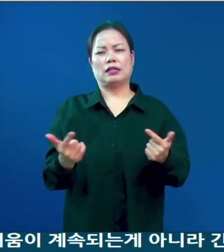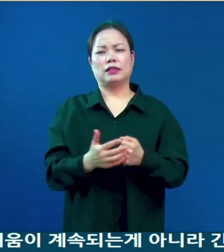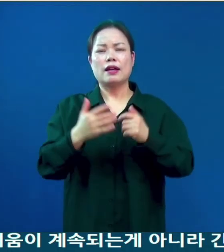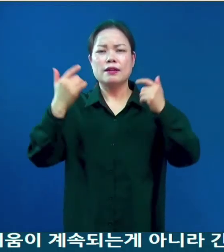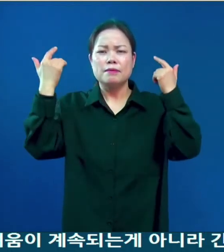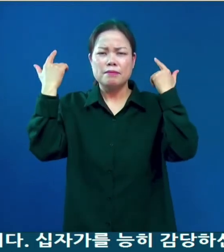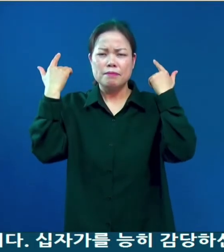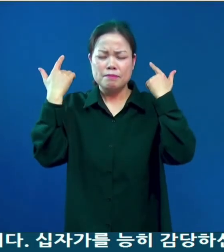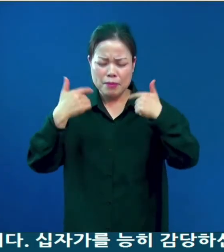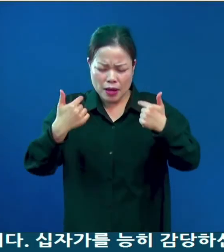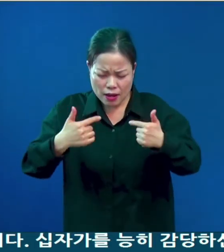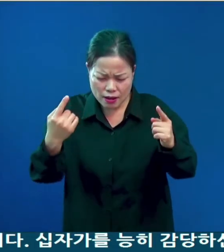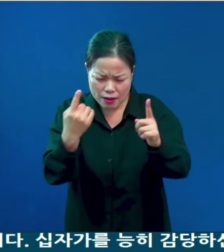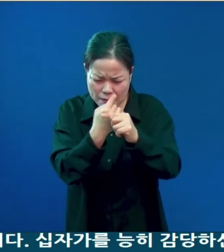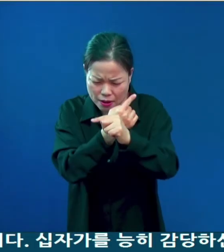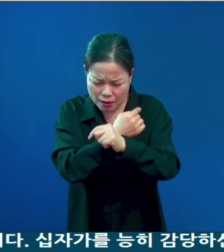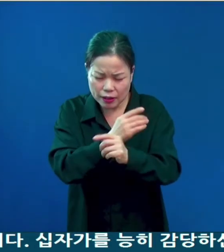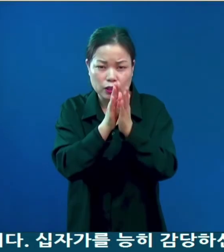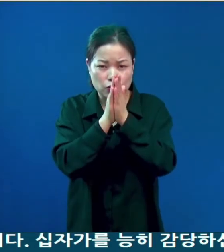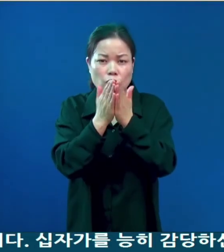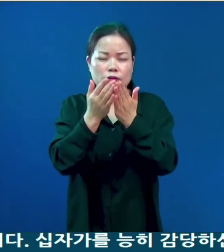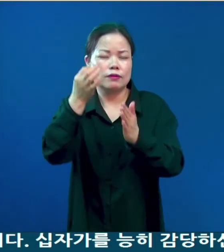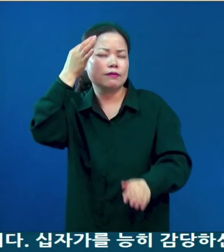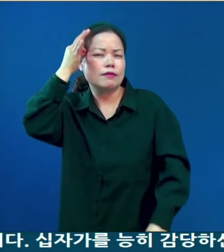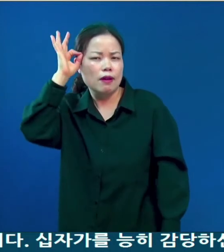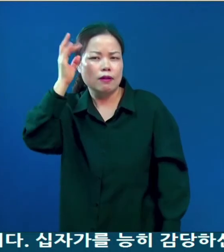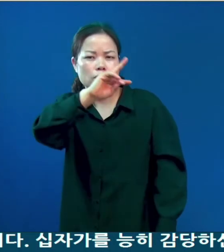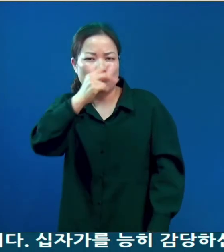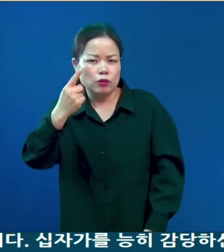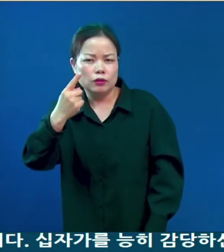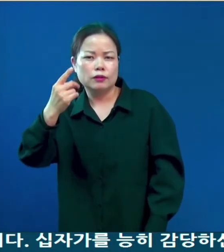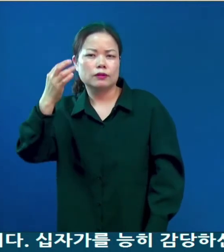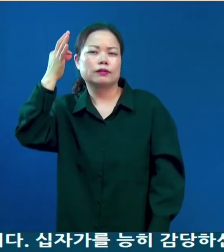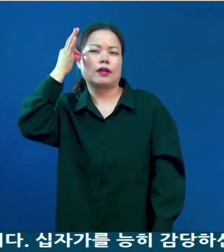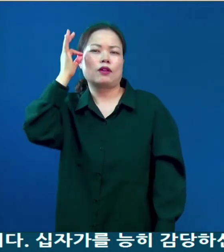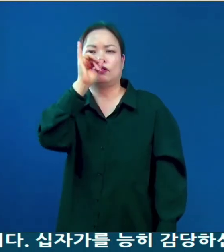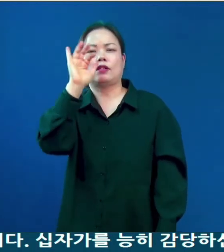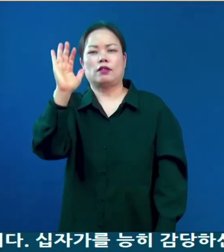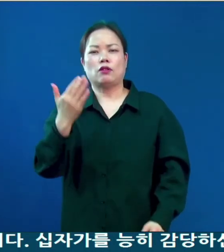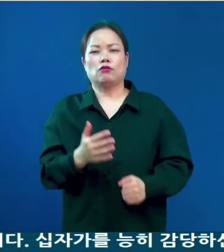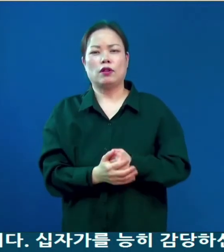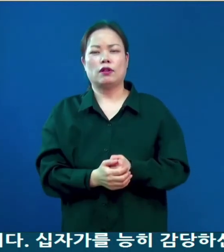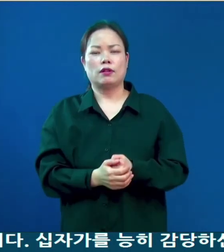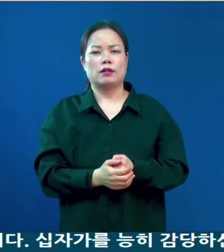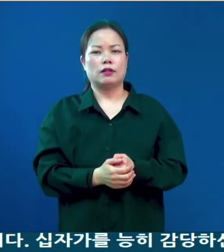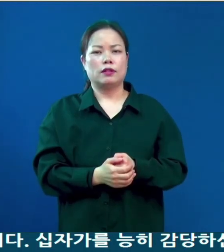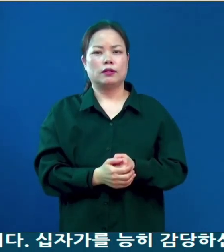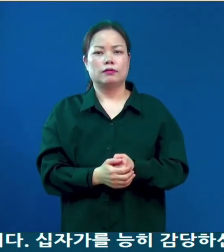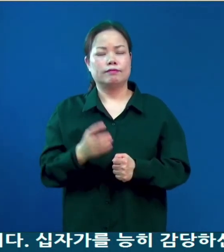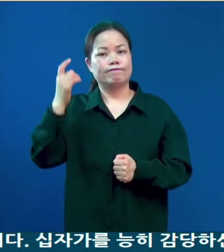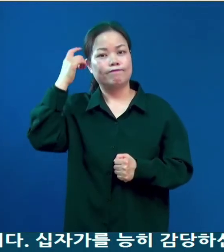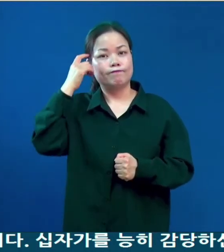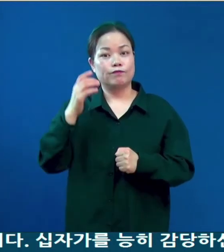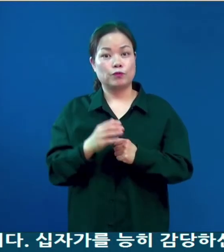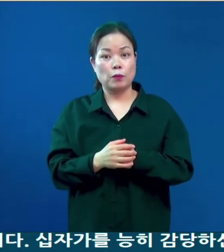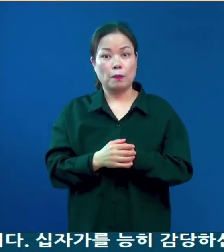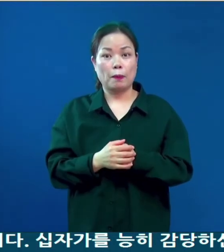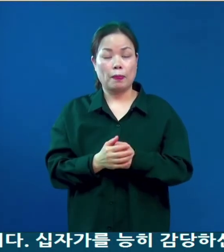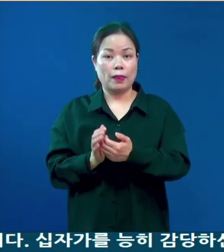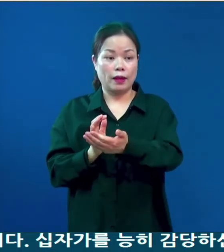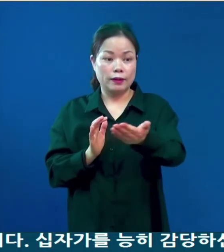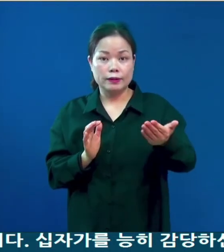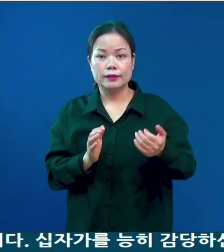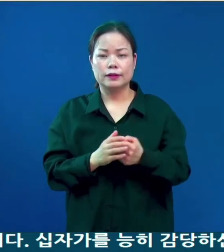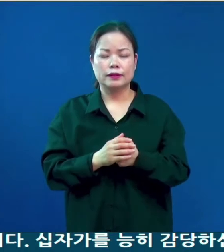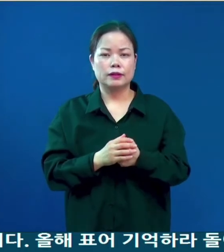날마다 해야겠구나. 그리고 이 열렬함이 수반되어야지 이것이 작동하겠구나. 그런 생각을 했어요. 그래서